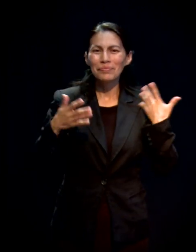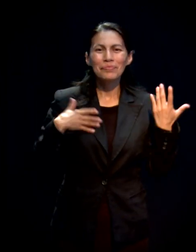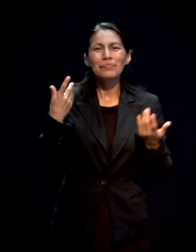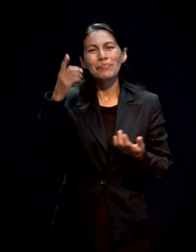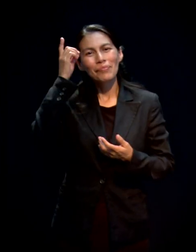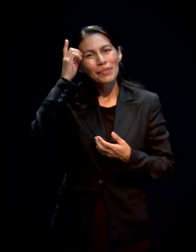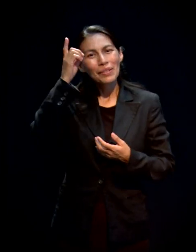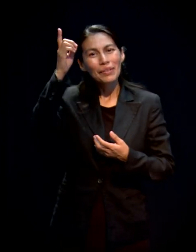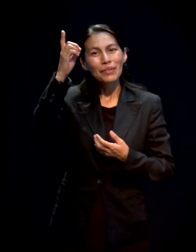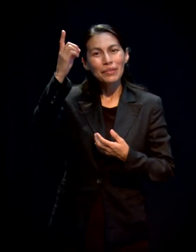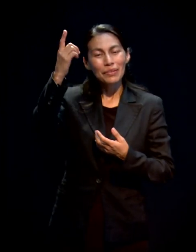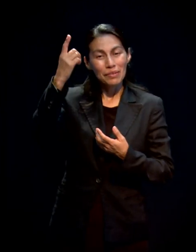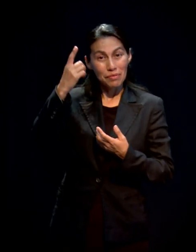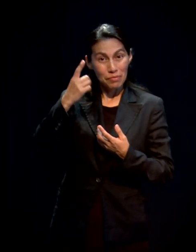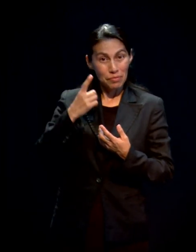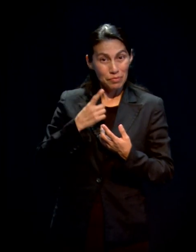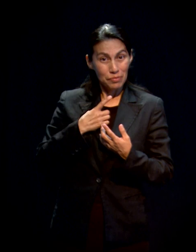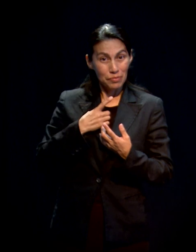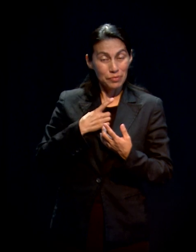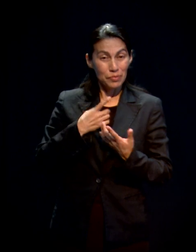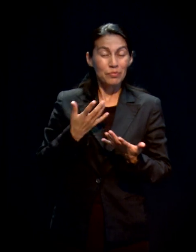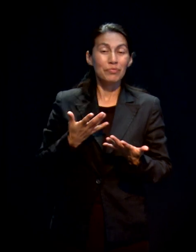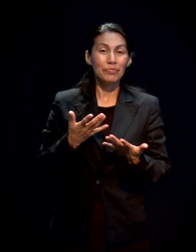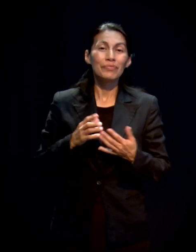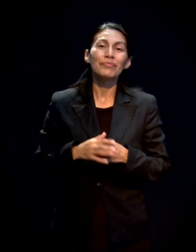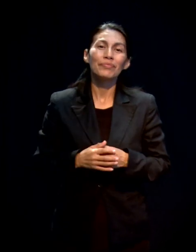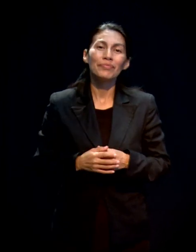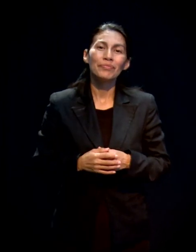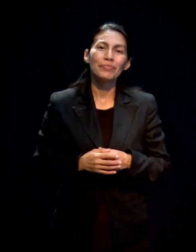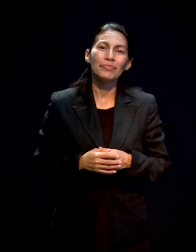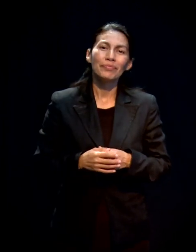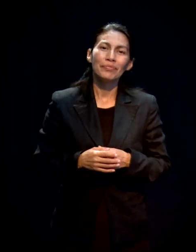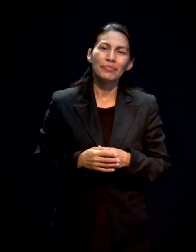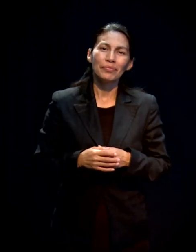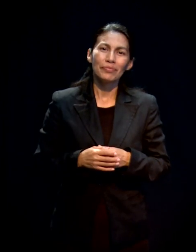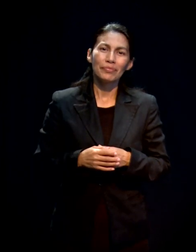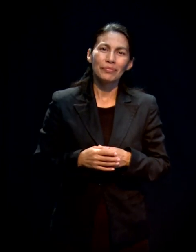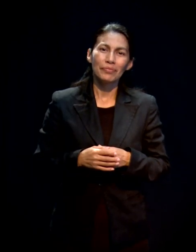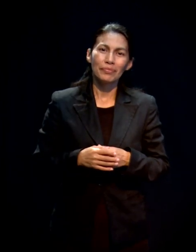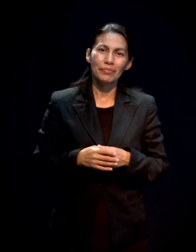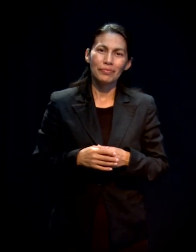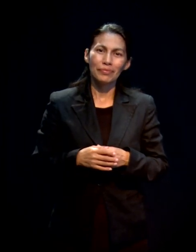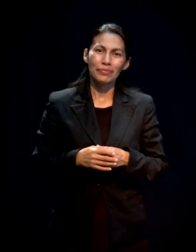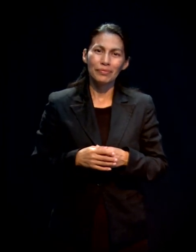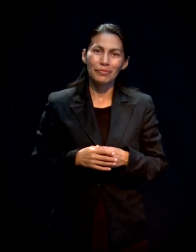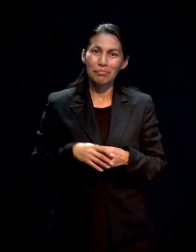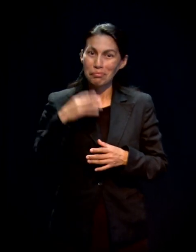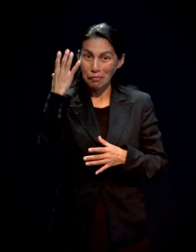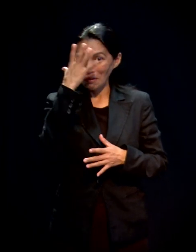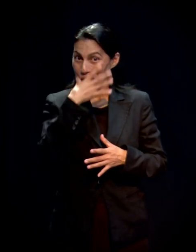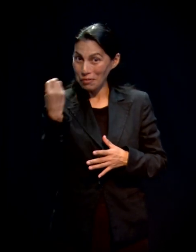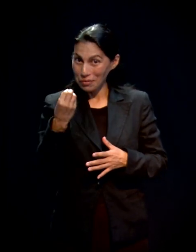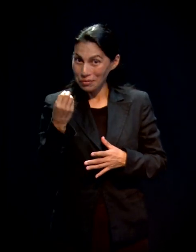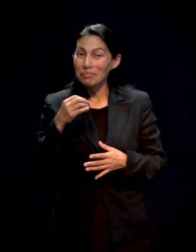que que me hubiera presentado esta oferta y bueno